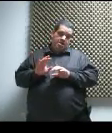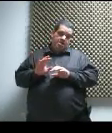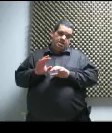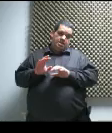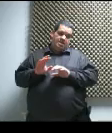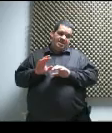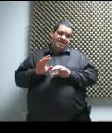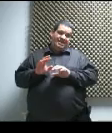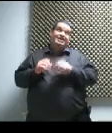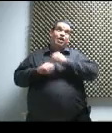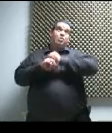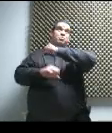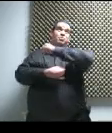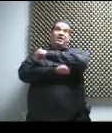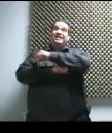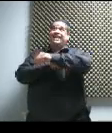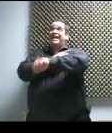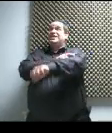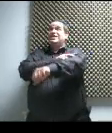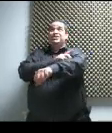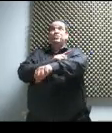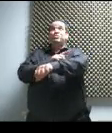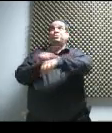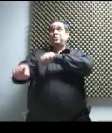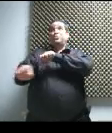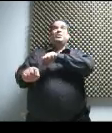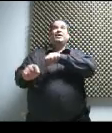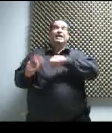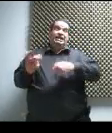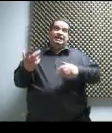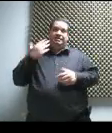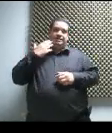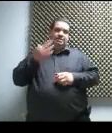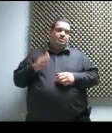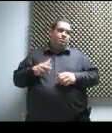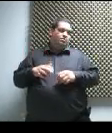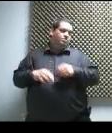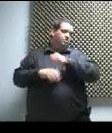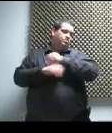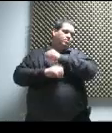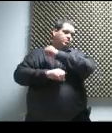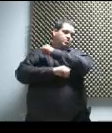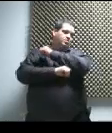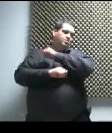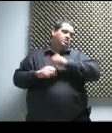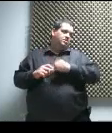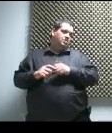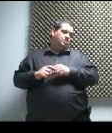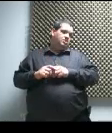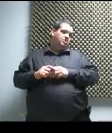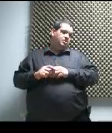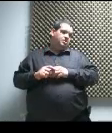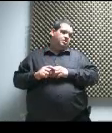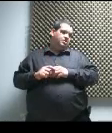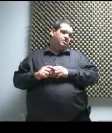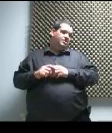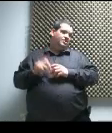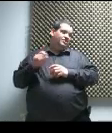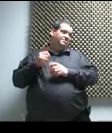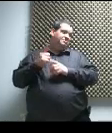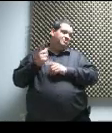en un puente, arráncalo más rápido que puedas. No lo pregunto, porque es que... Un puente como el teadoro moscoso. Bueno, ahí no tiene